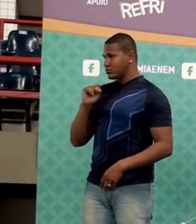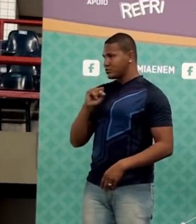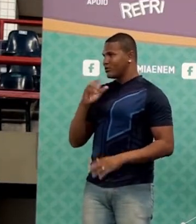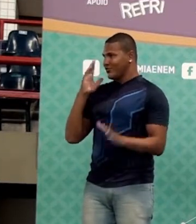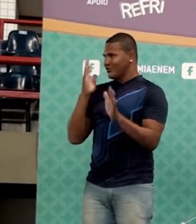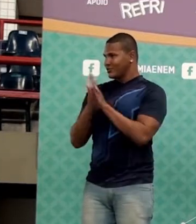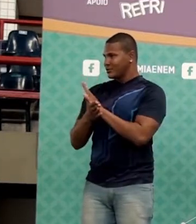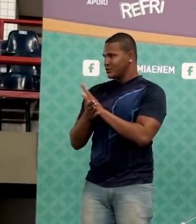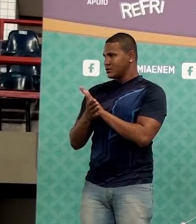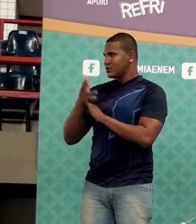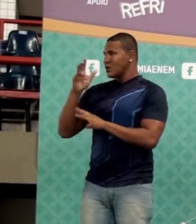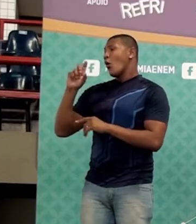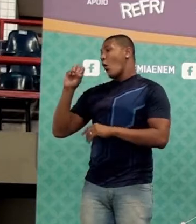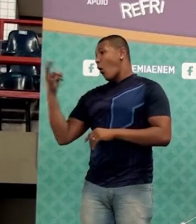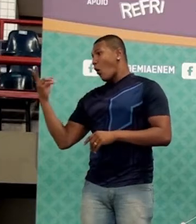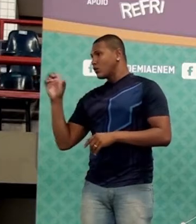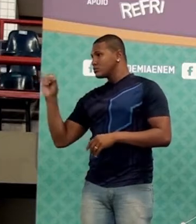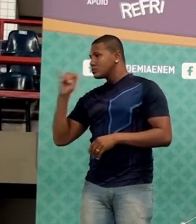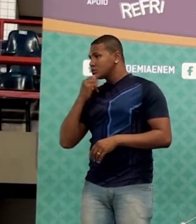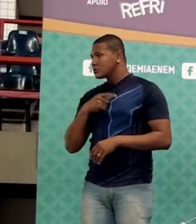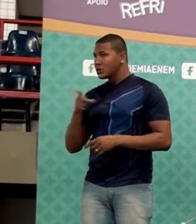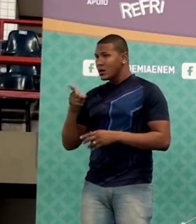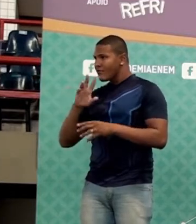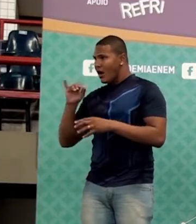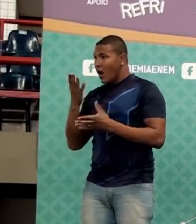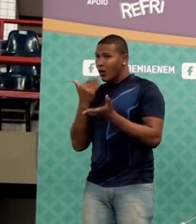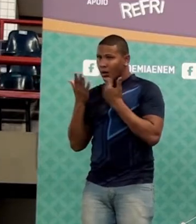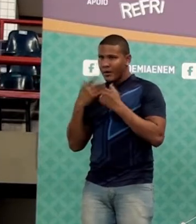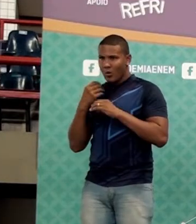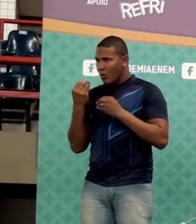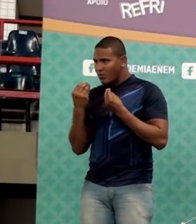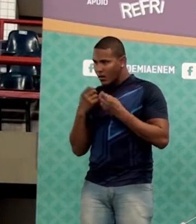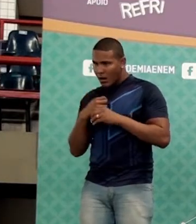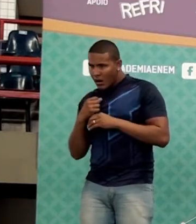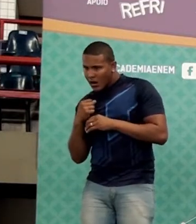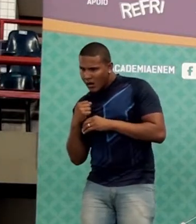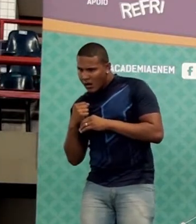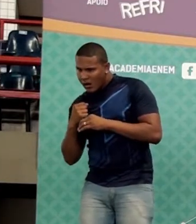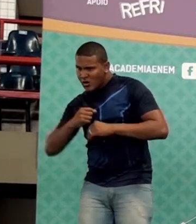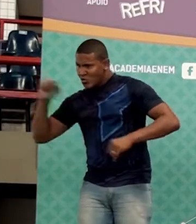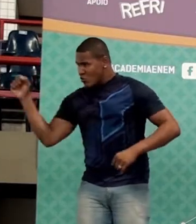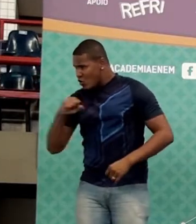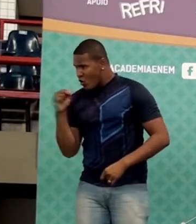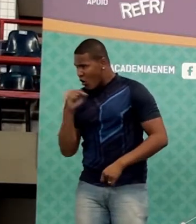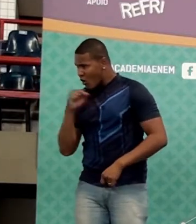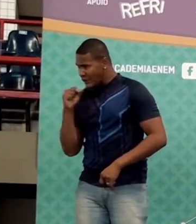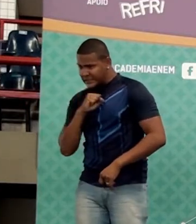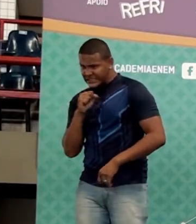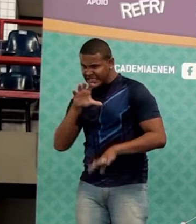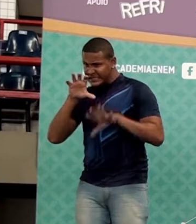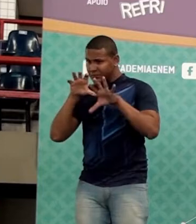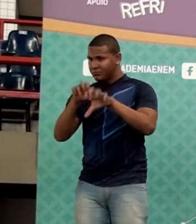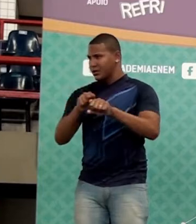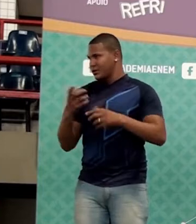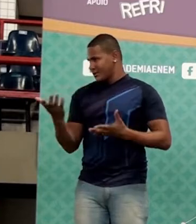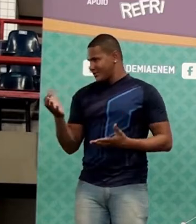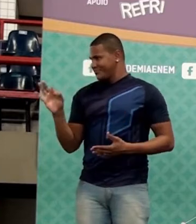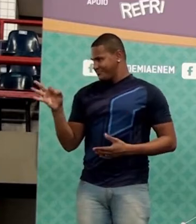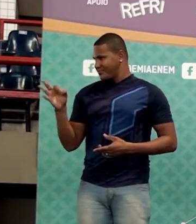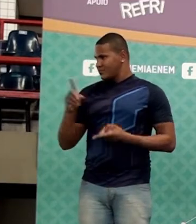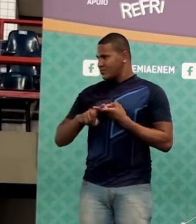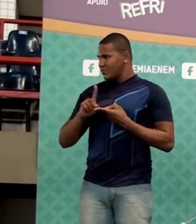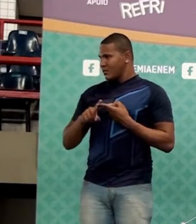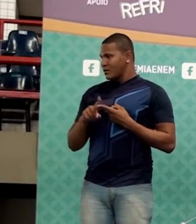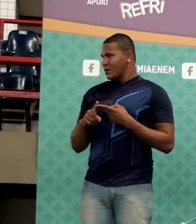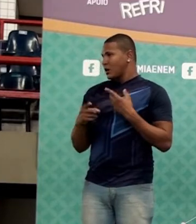para que o animal não pegasse o homem, né? De todo jeito ele corria, ou para pegar ou para escapar, mas ele corria, porque